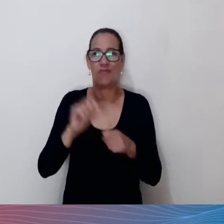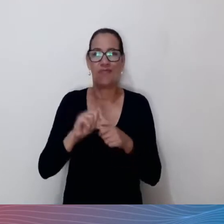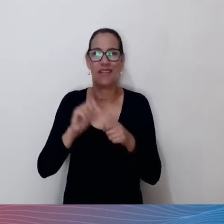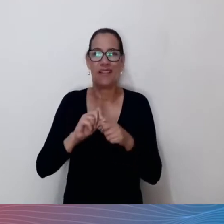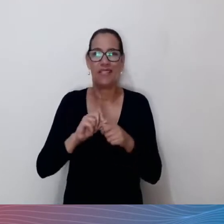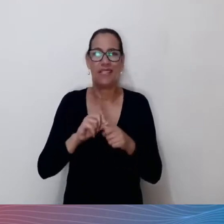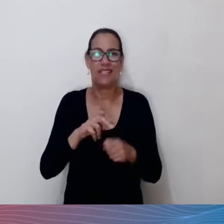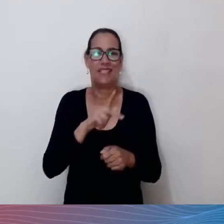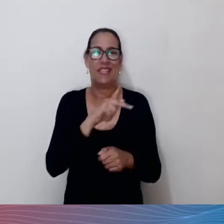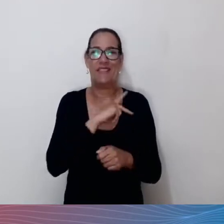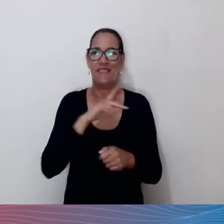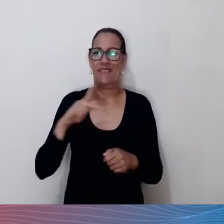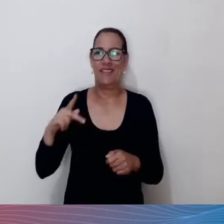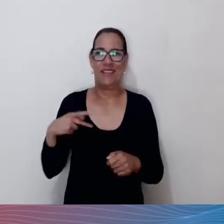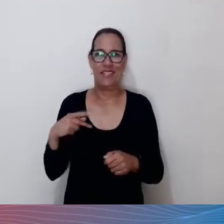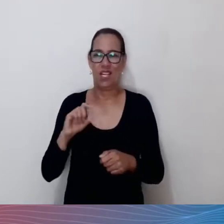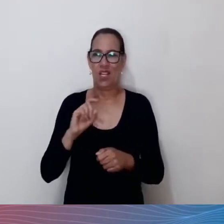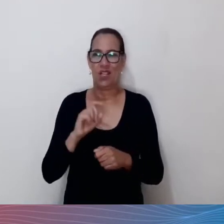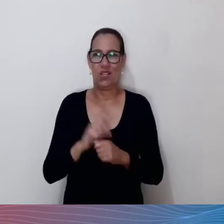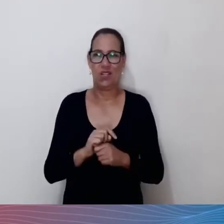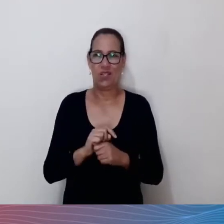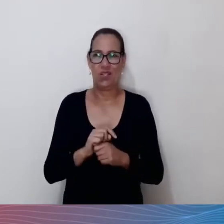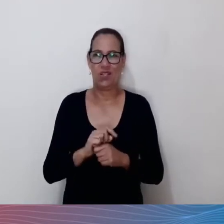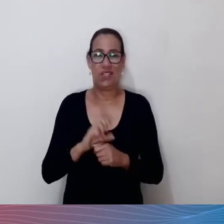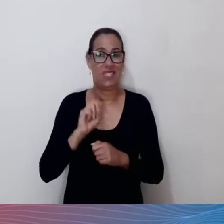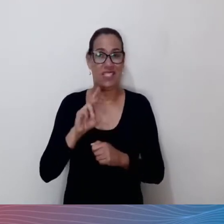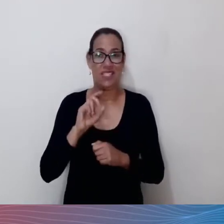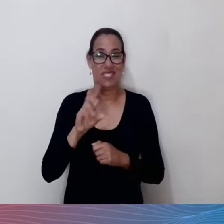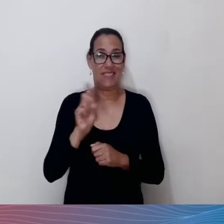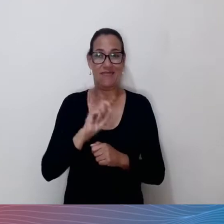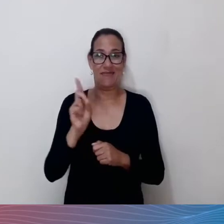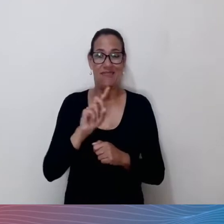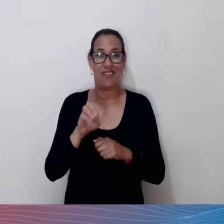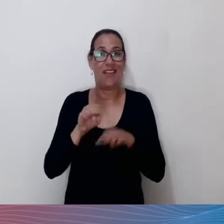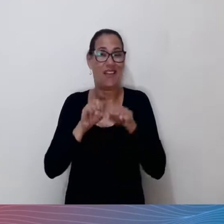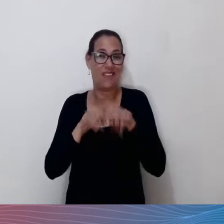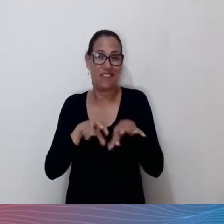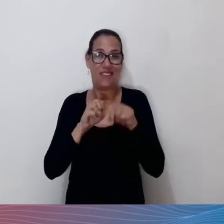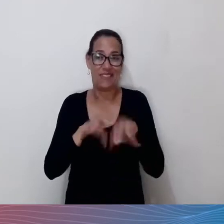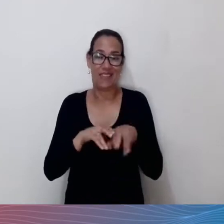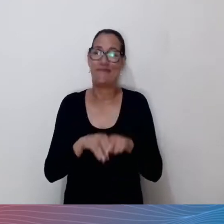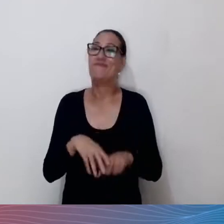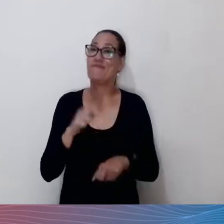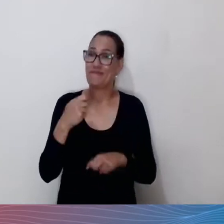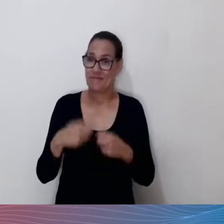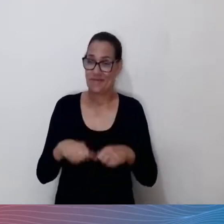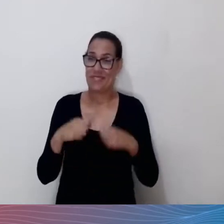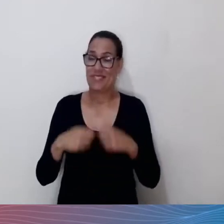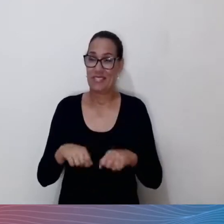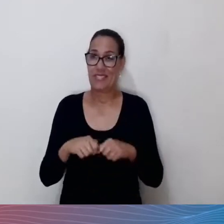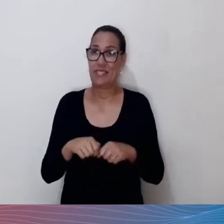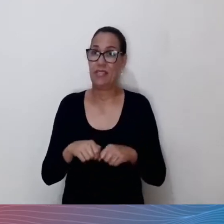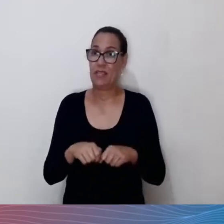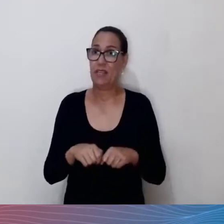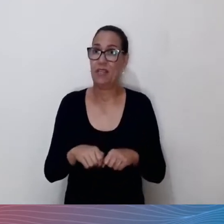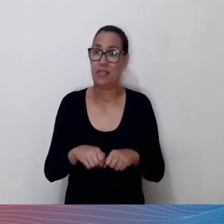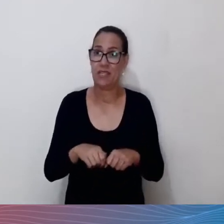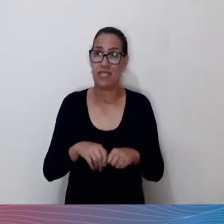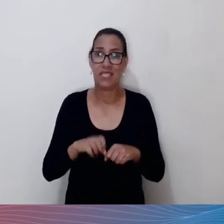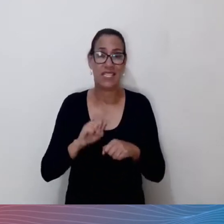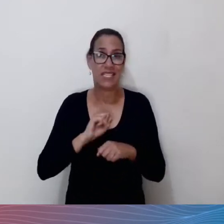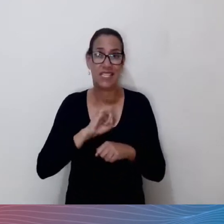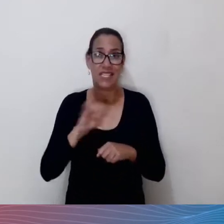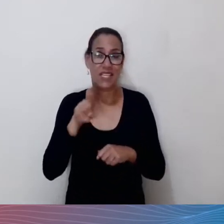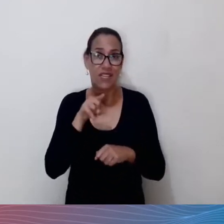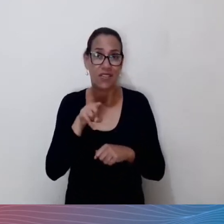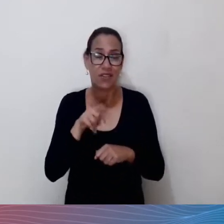pessoas, se não sabe ensinar. Não é possível pastorear alguém se você não sabe ensinar a palavra de Deus,